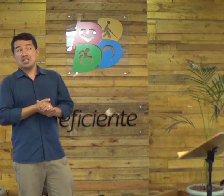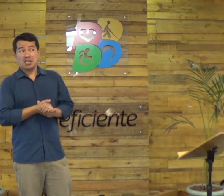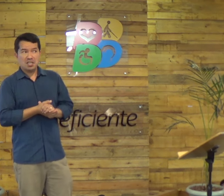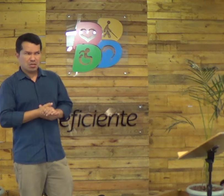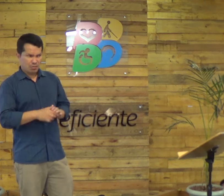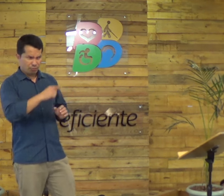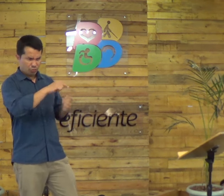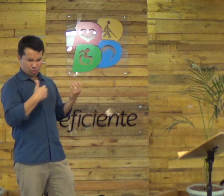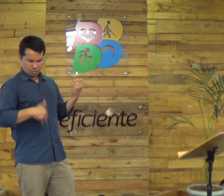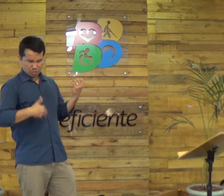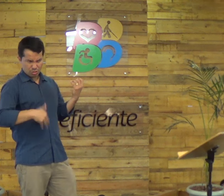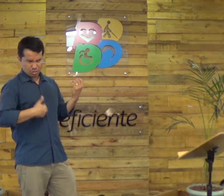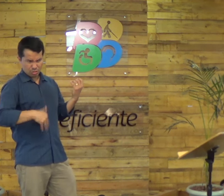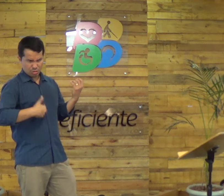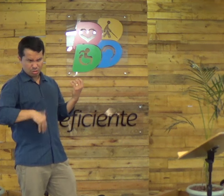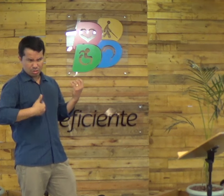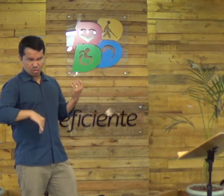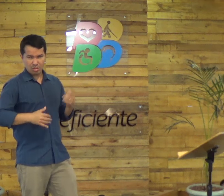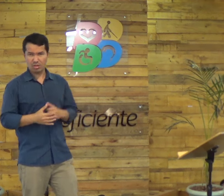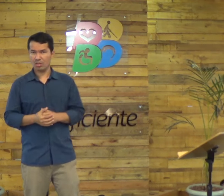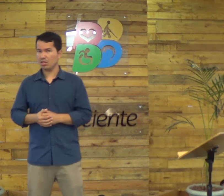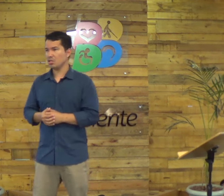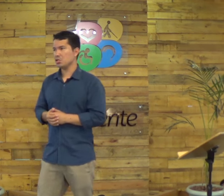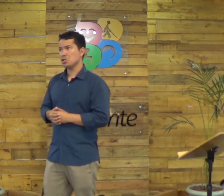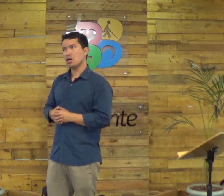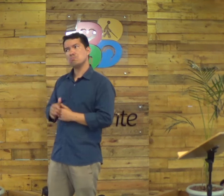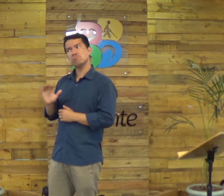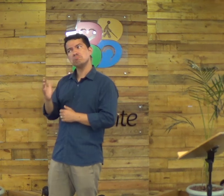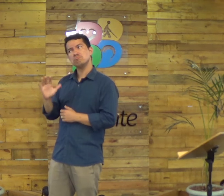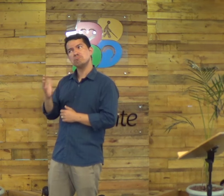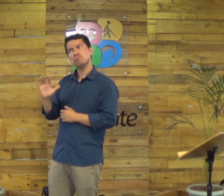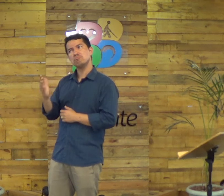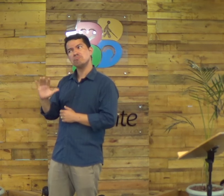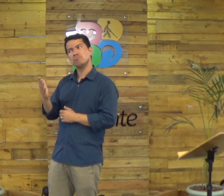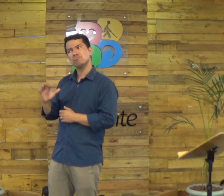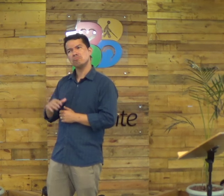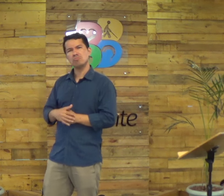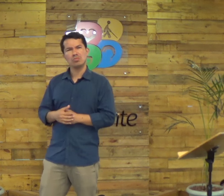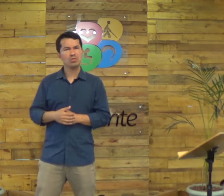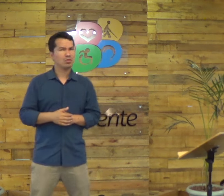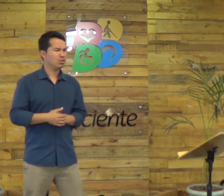ah, você toca um instrumento, violão? É, eu toco mais ou menos,